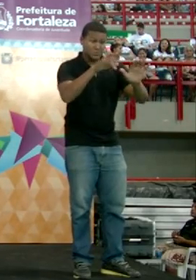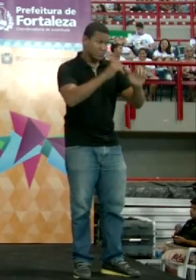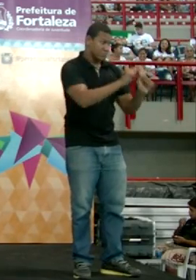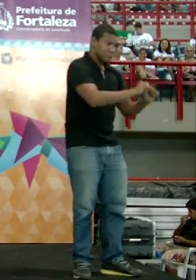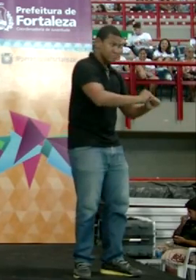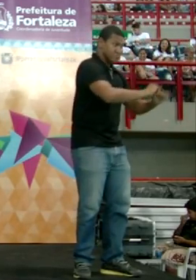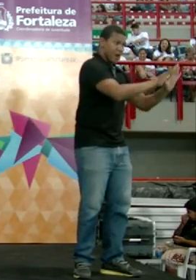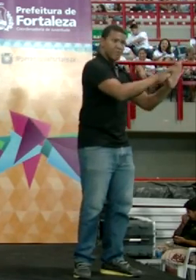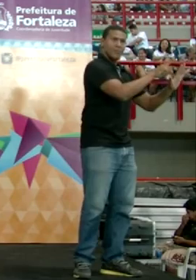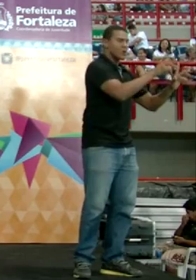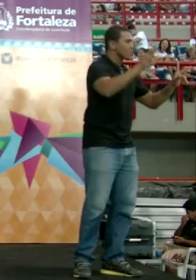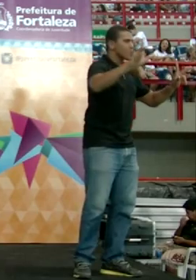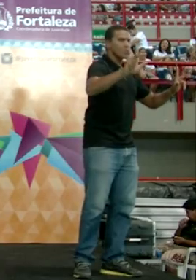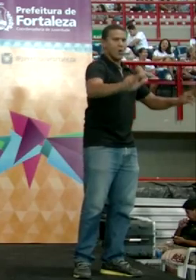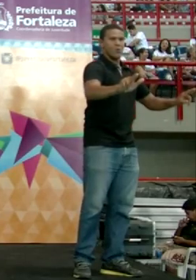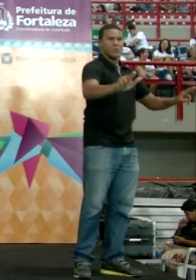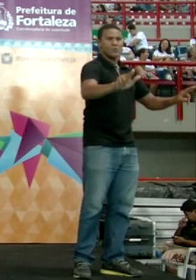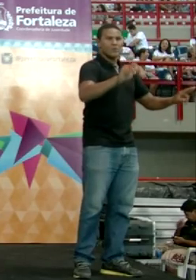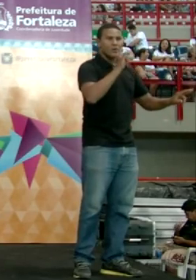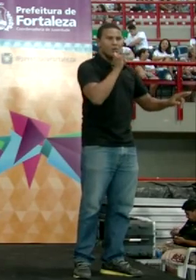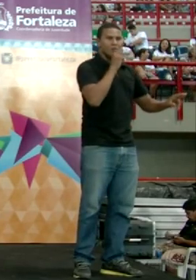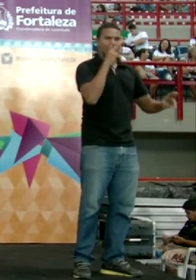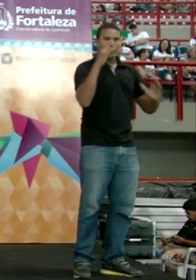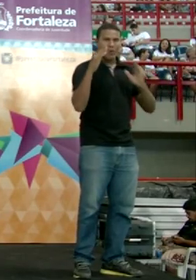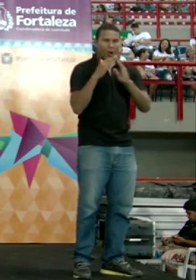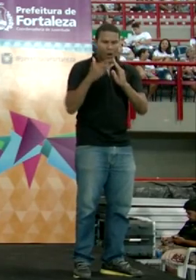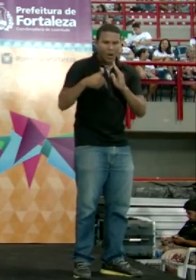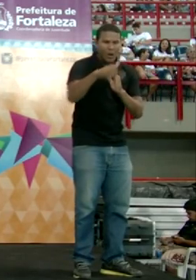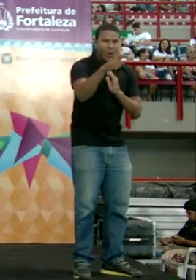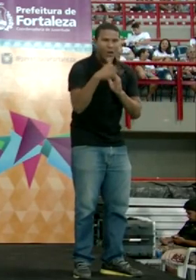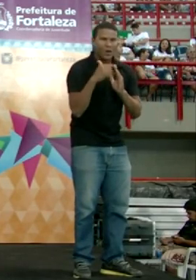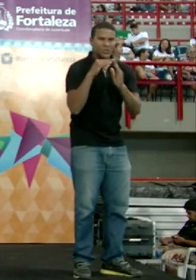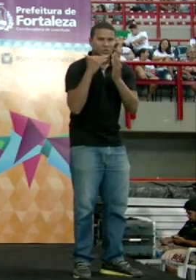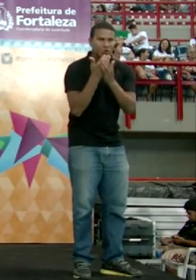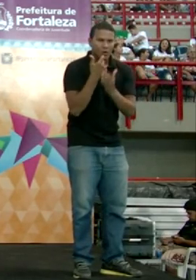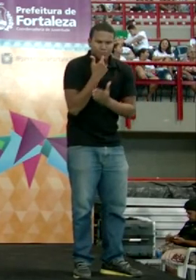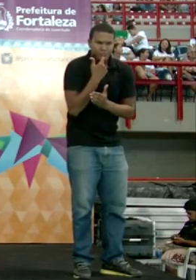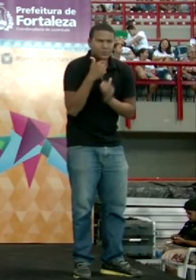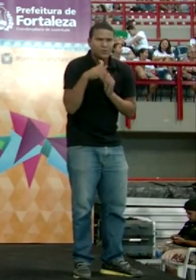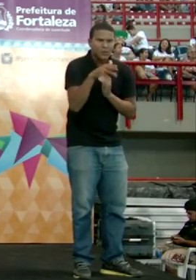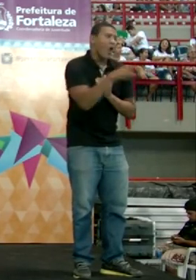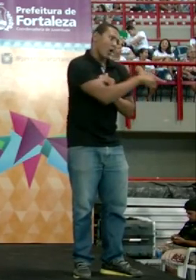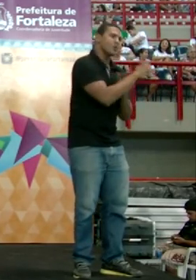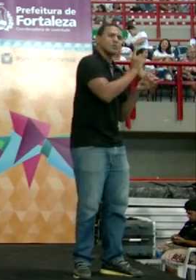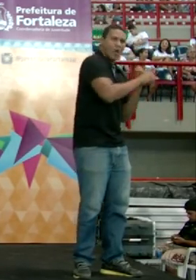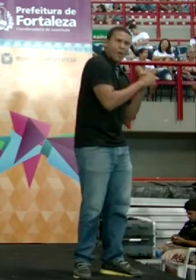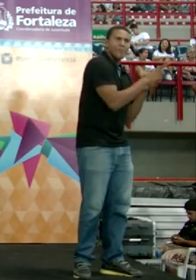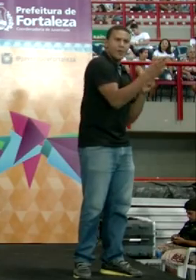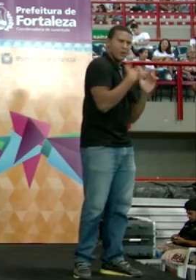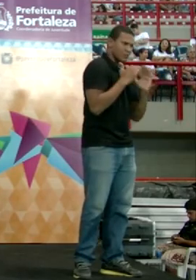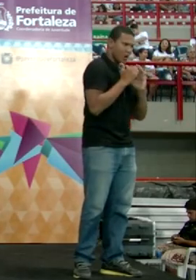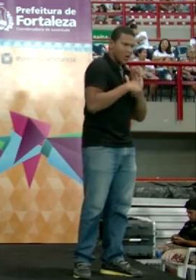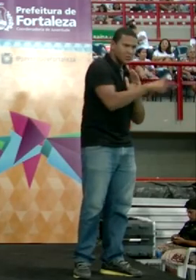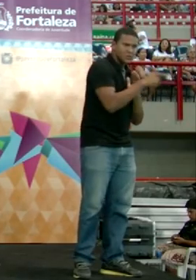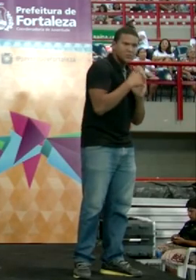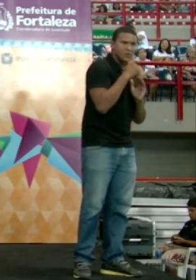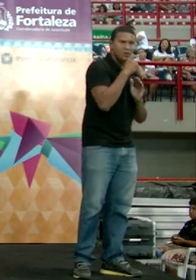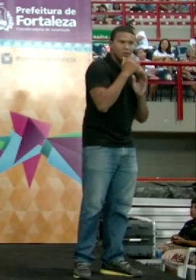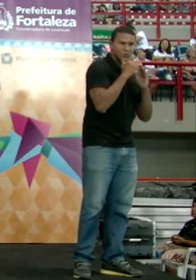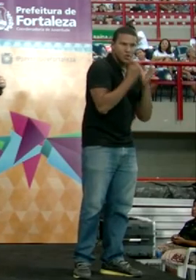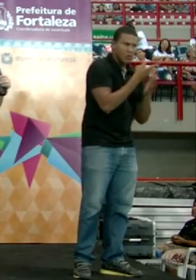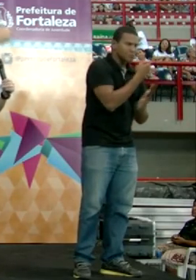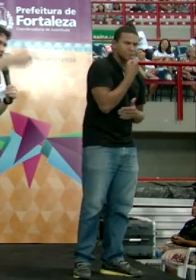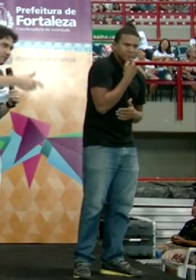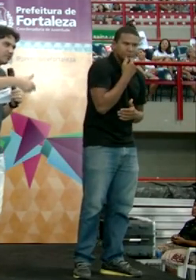pouca resistência da população, né? A cidade de Jaguaribara realmente foi alagada e a cidade que foi construída foi